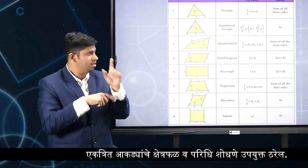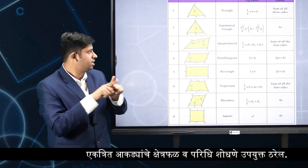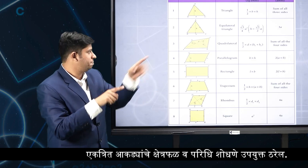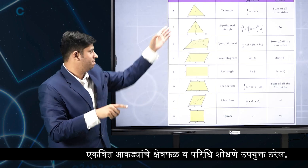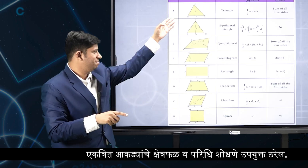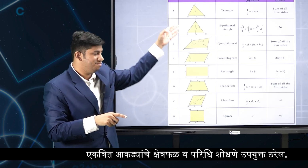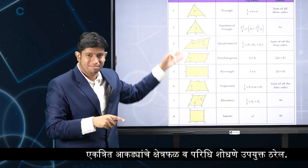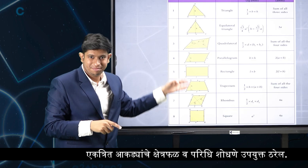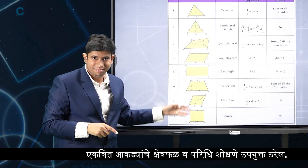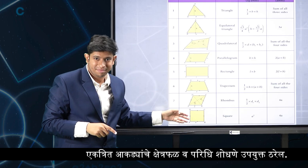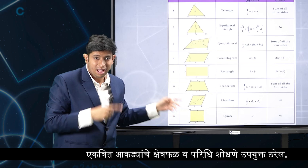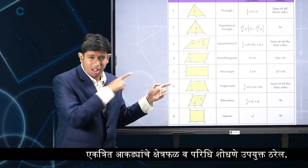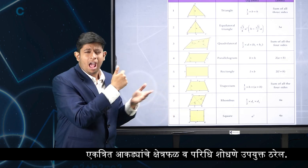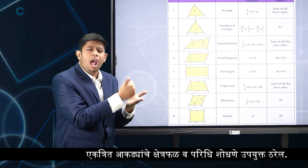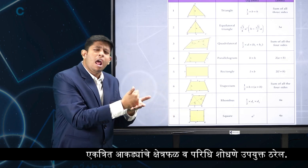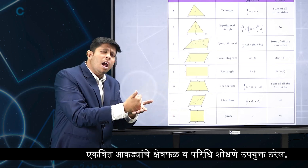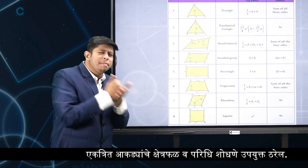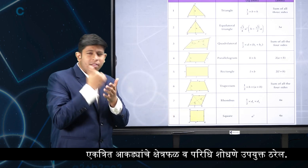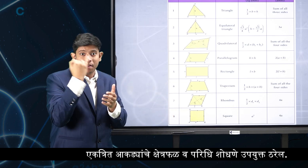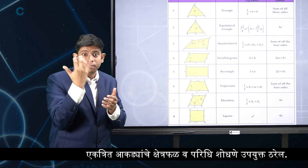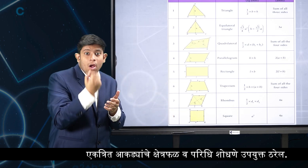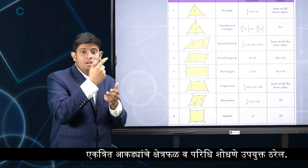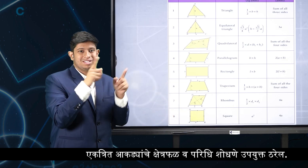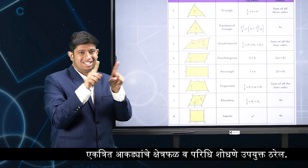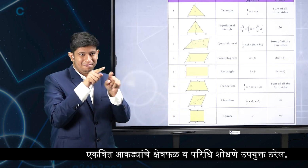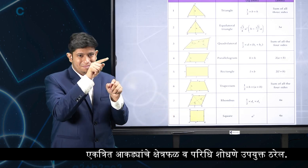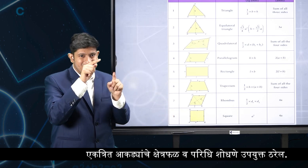एकत्रित आकड्यांचे क्षेत्रफळ व परिधी शोधणे उपयुक्त ठरेल.